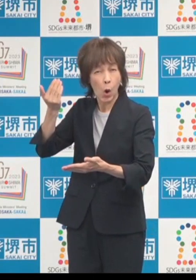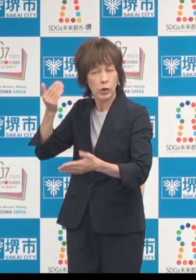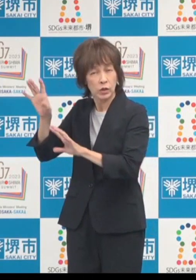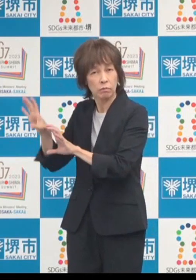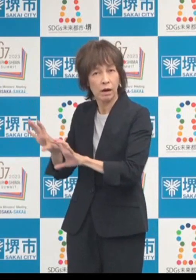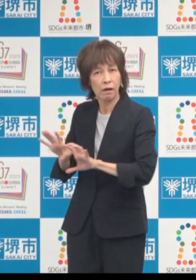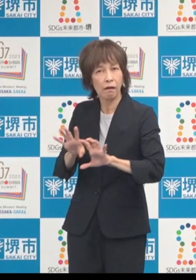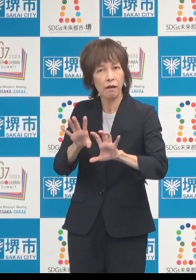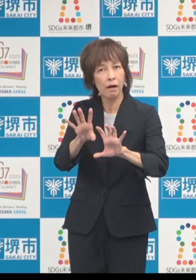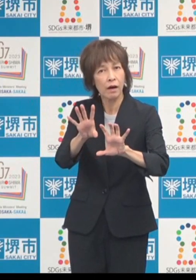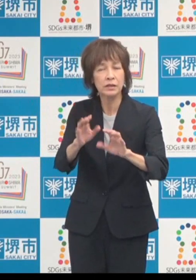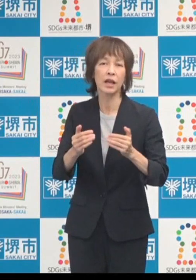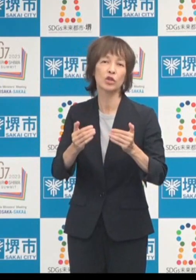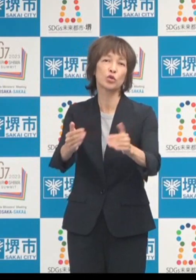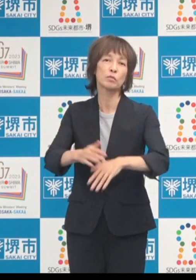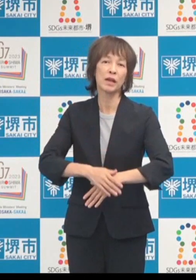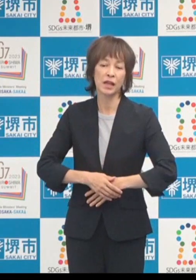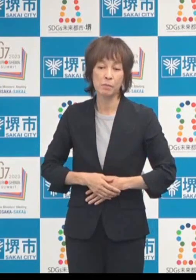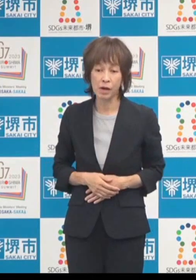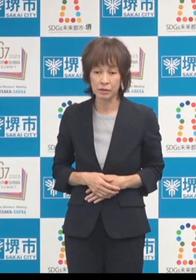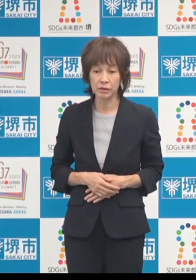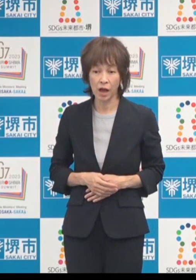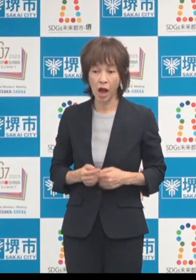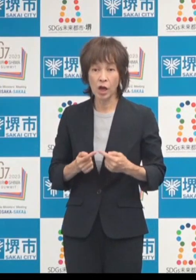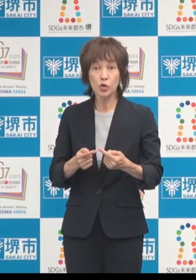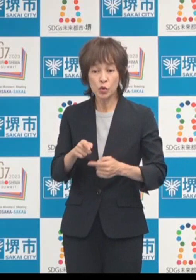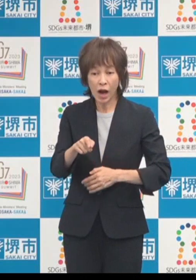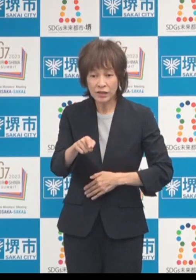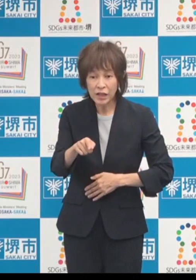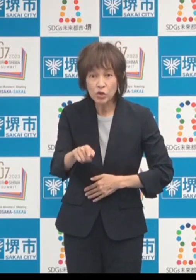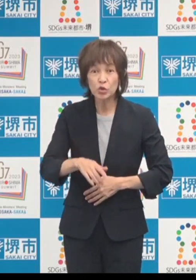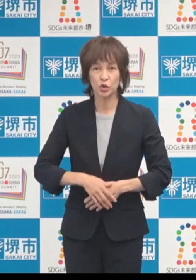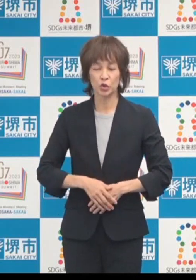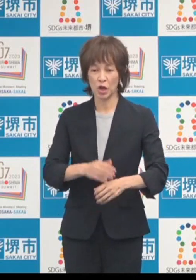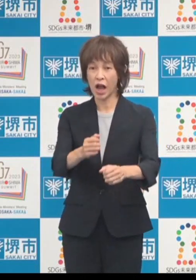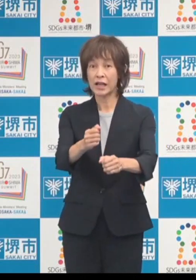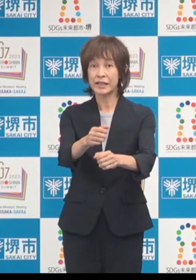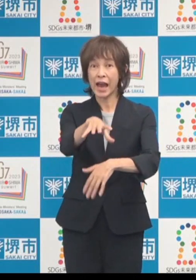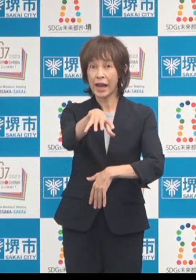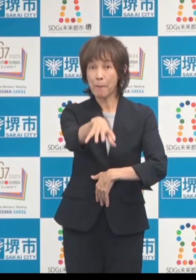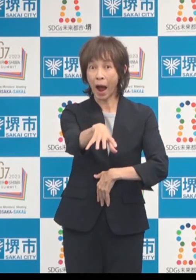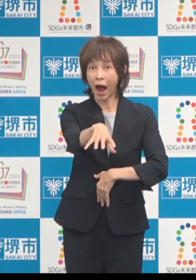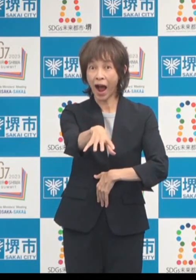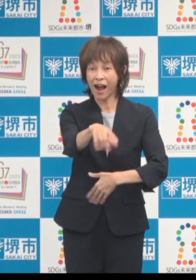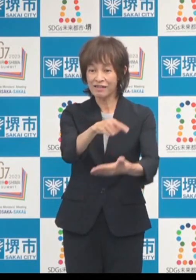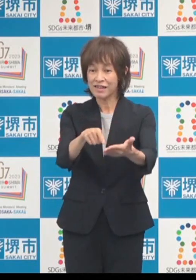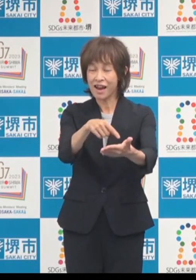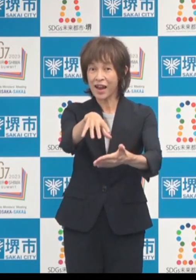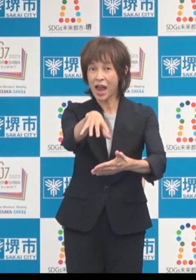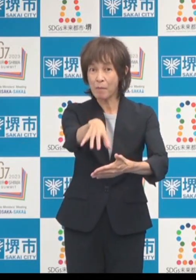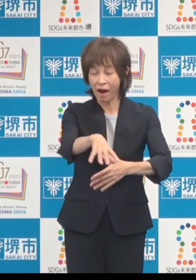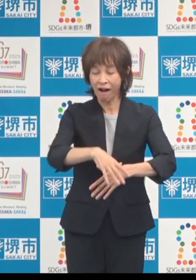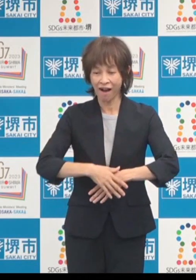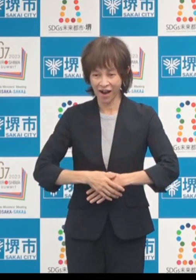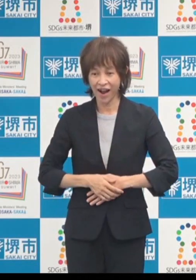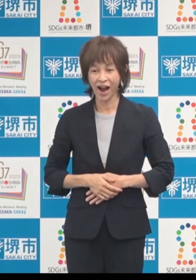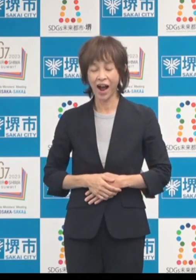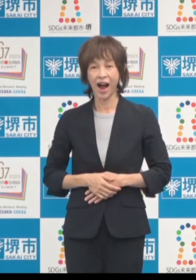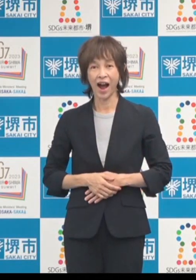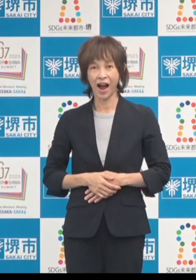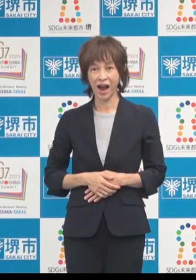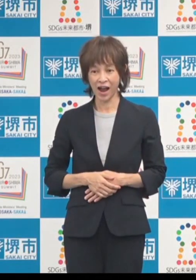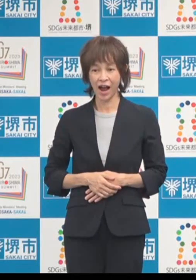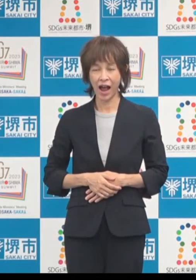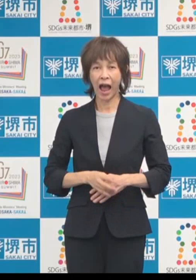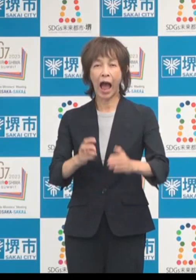在進めております。入館してすぐに仕上げ場がございますが、ここでは一部無料ゾーンとしておりまして、鉄の